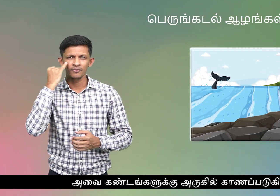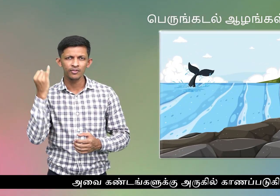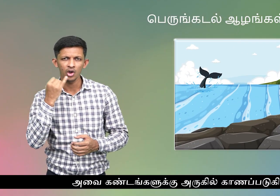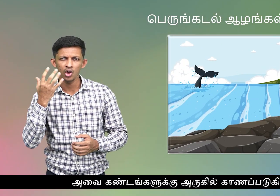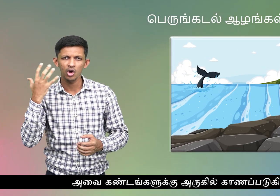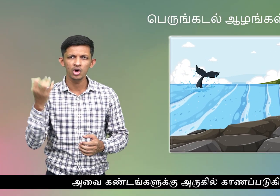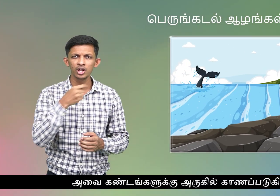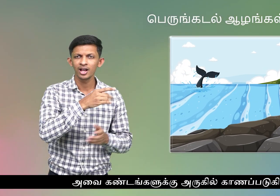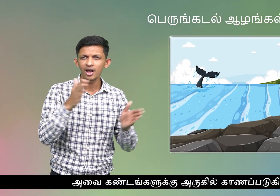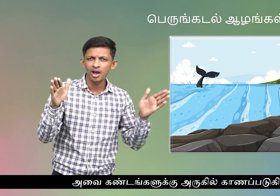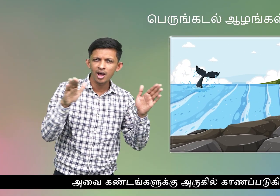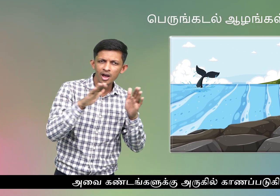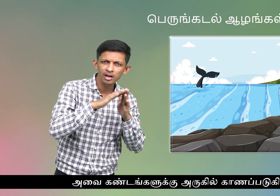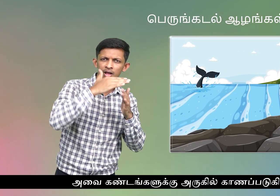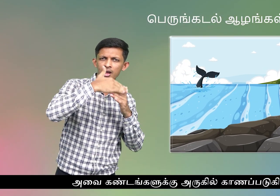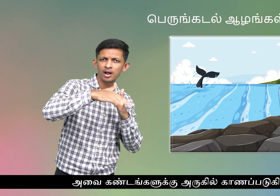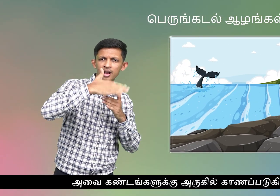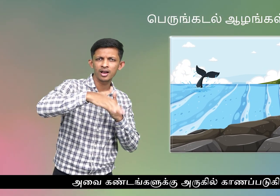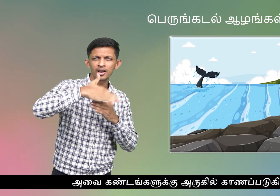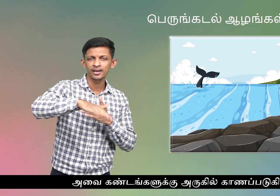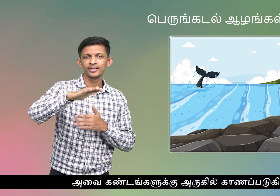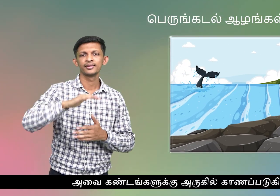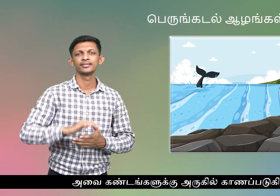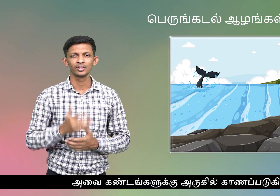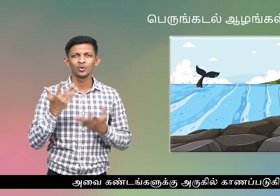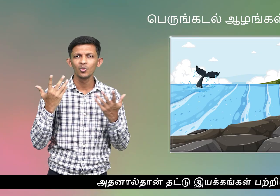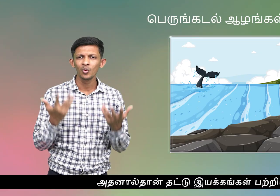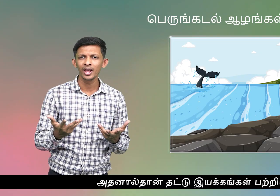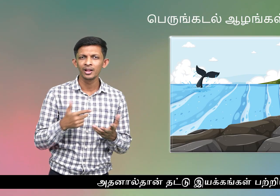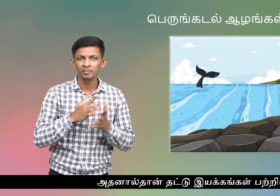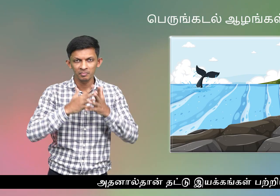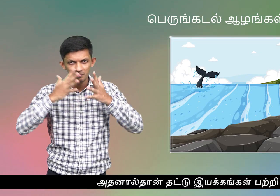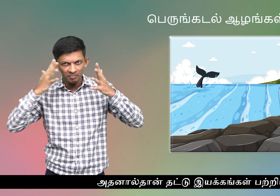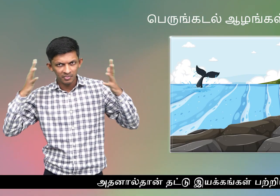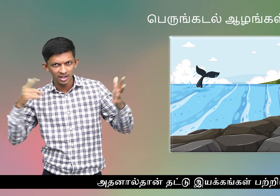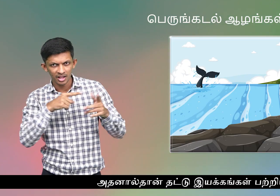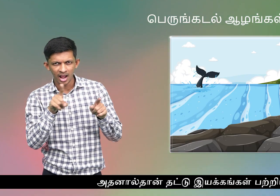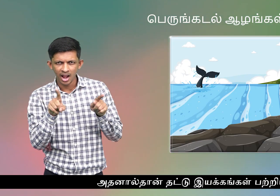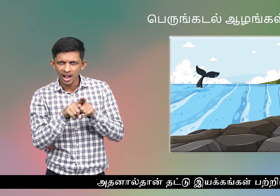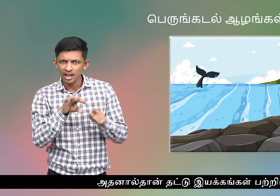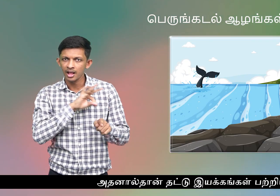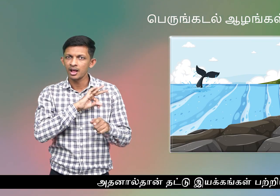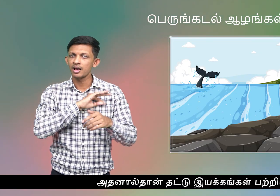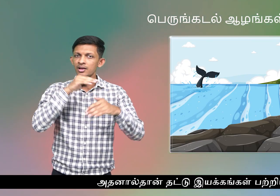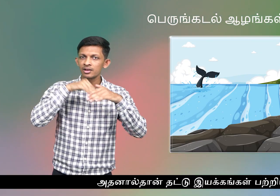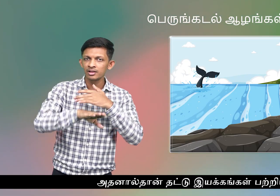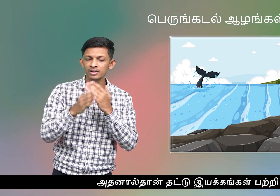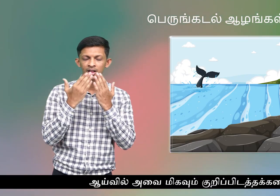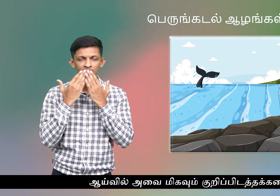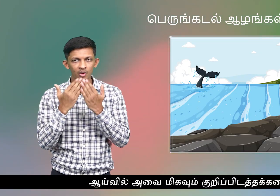அவை கண்டங்களுக்கு அருகில் காணப்படுகின்றன. அதனால்தான் தட்டு இயக்கங்கள் பற்றிய ஆய்வில் அவை